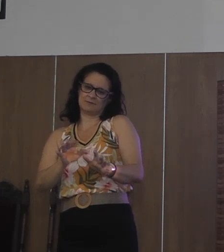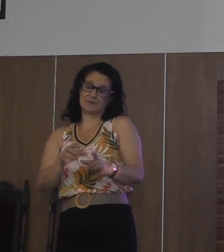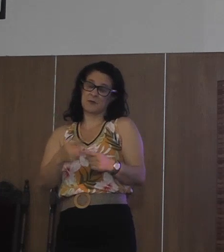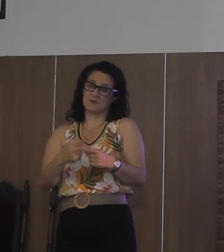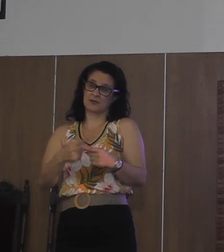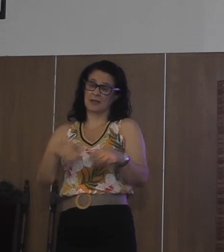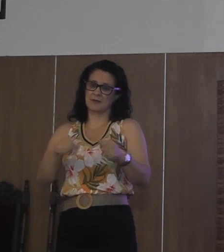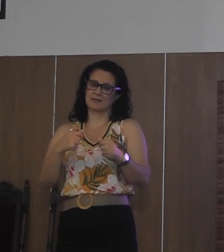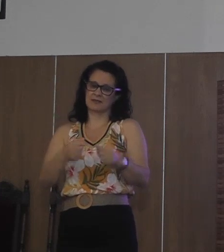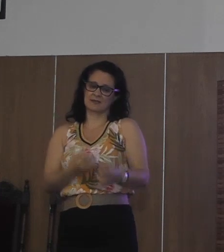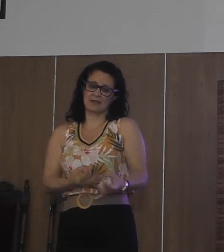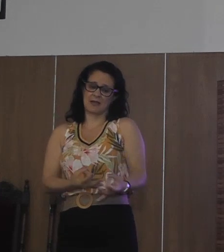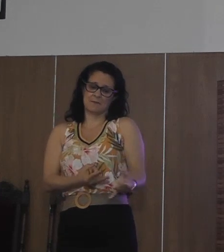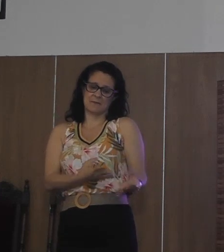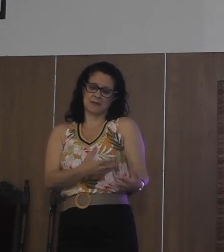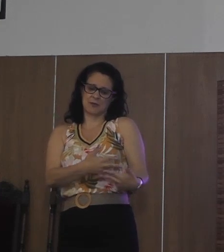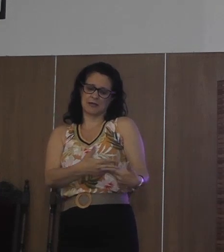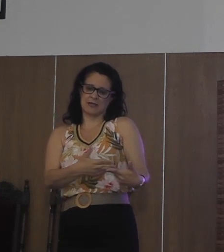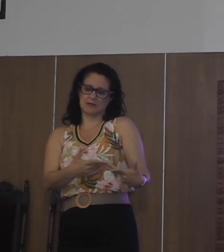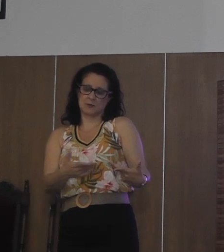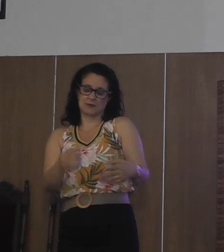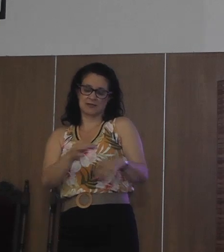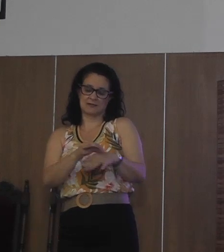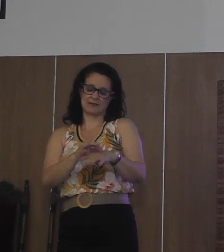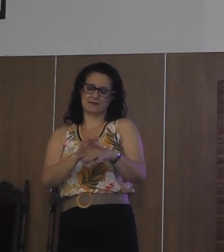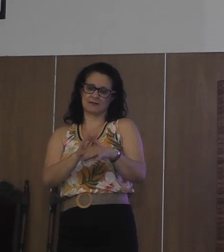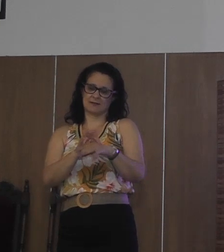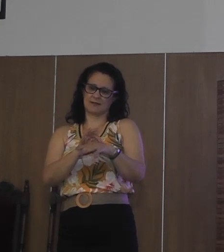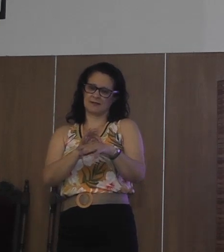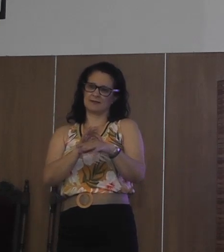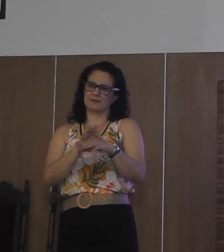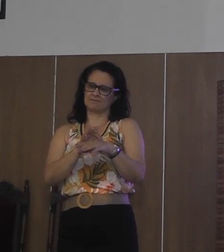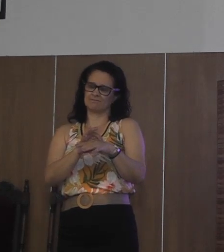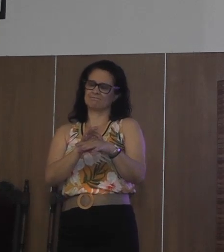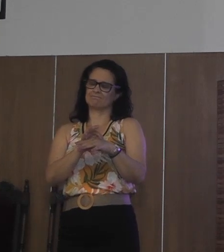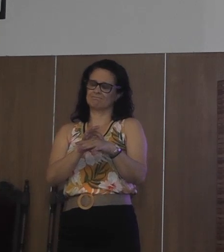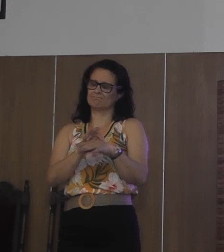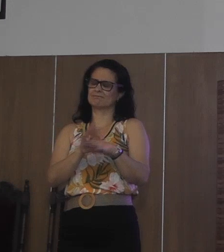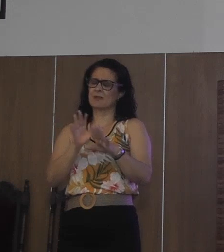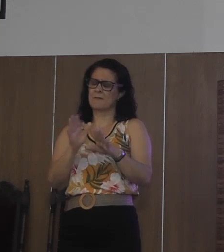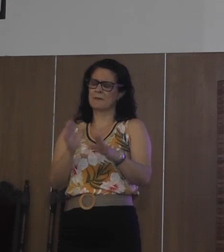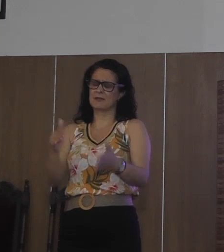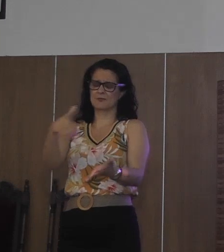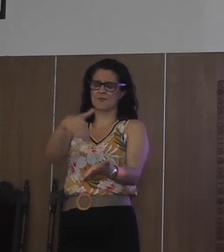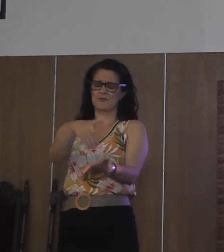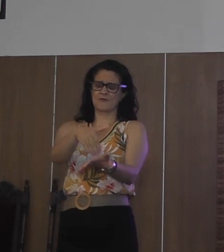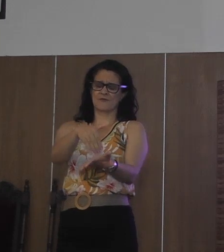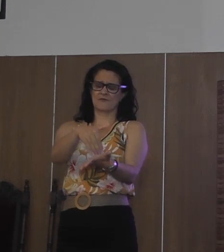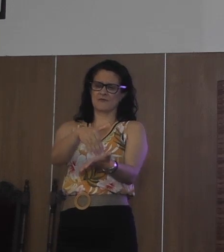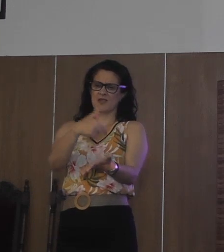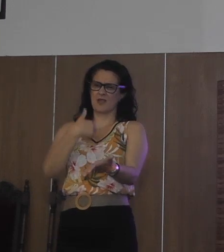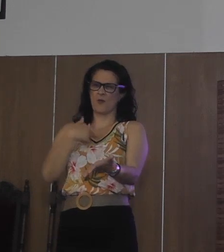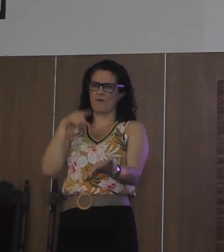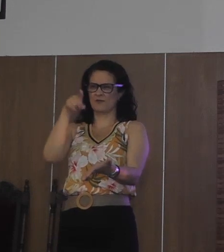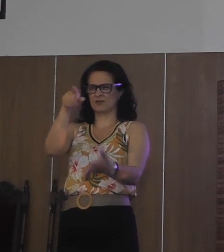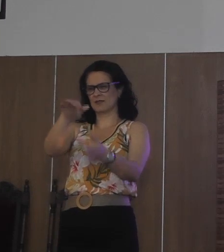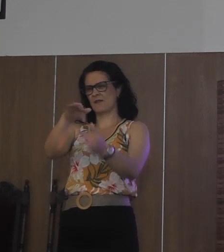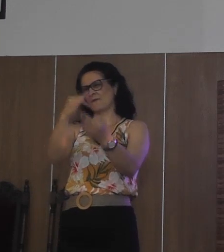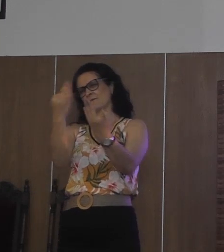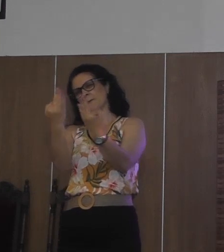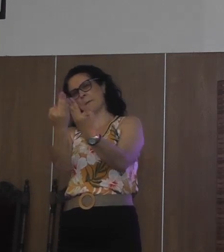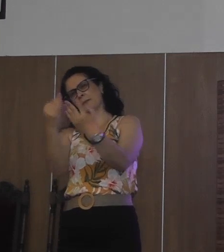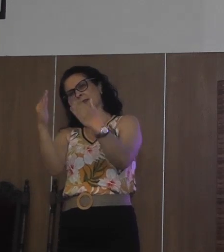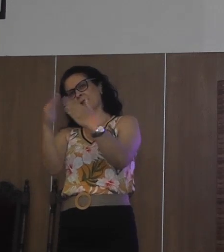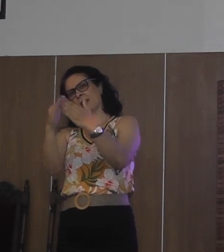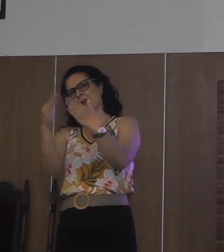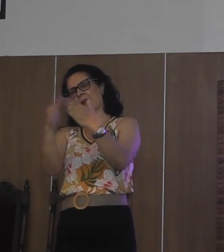renúncia, mas no final não é caminho de morte, não. No final é eu, é você, é sua família, é sua casa, ouvindo